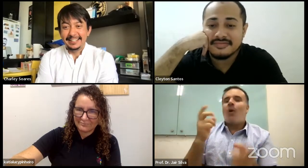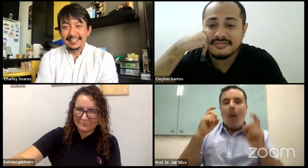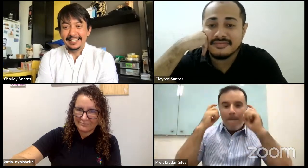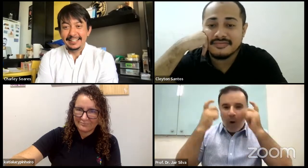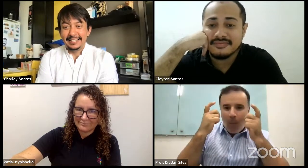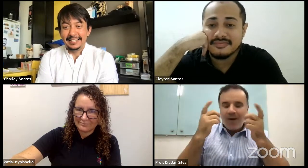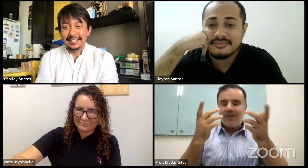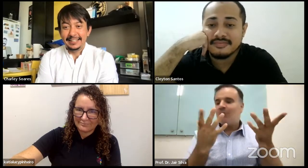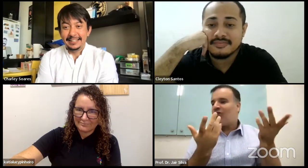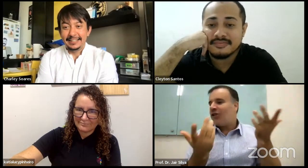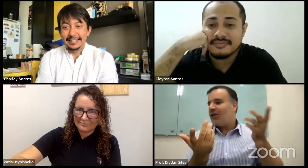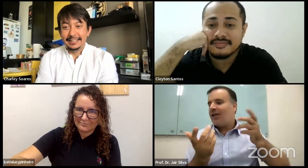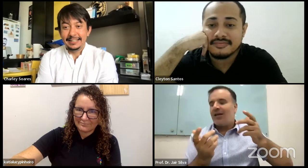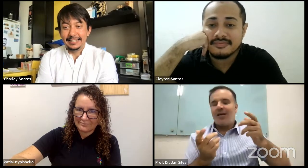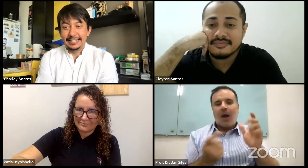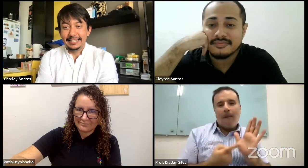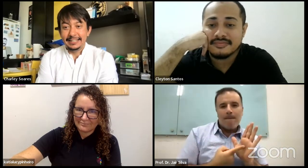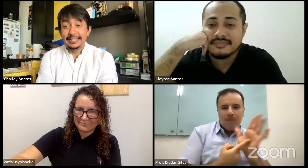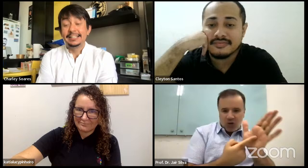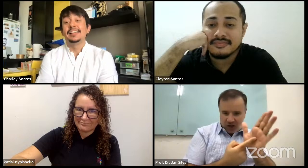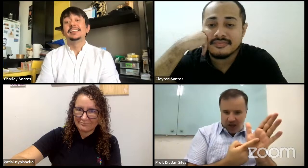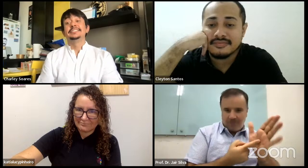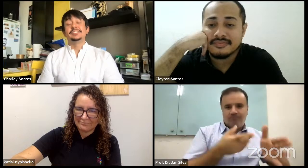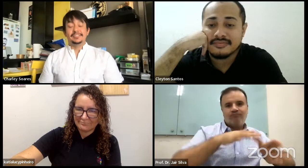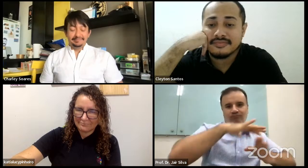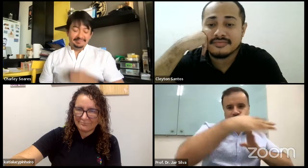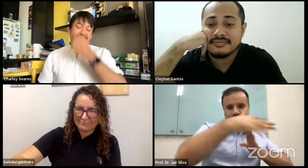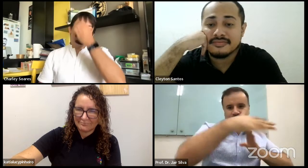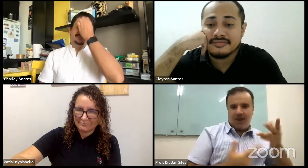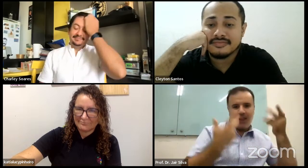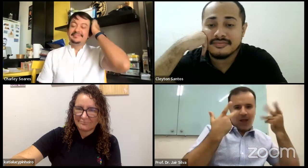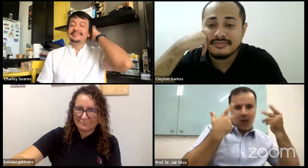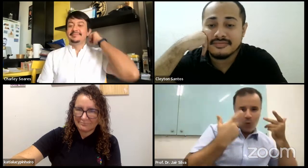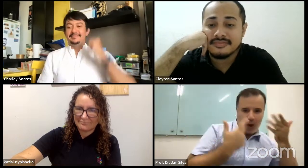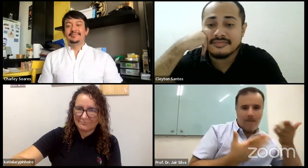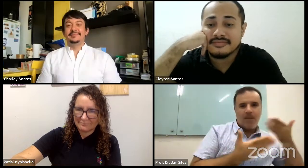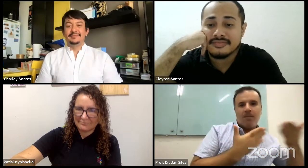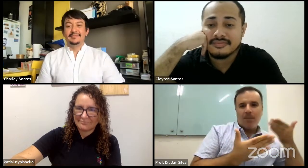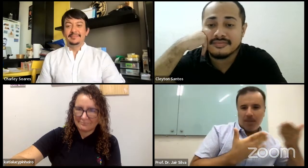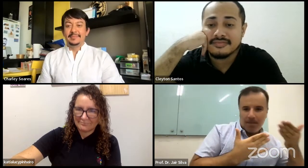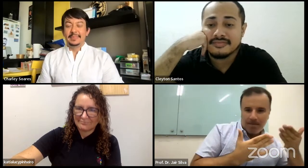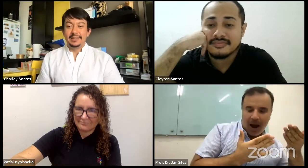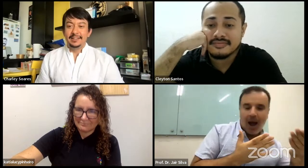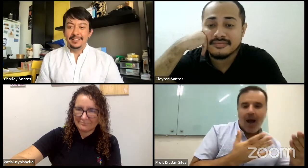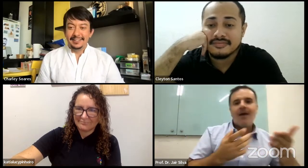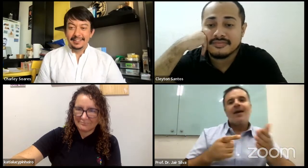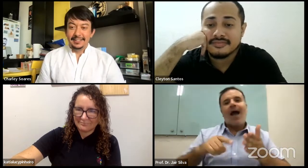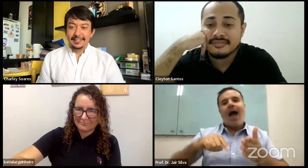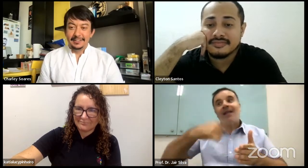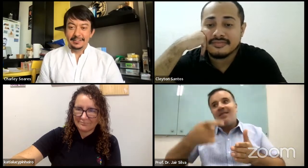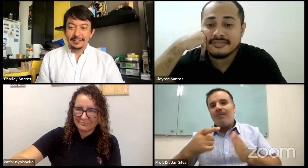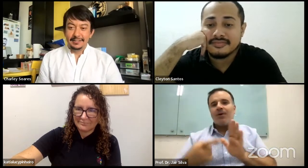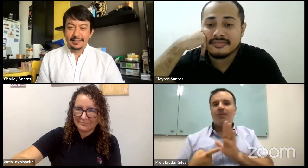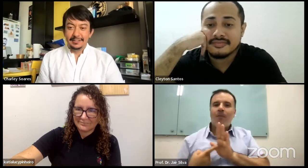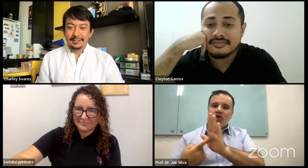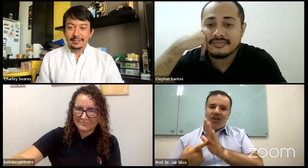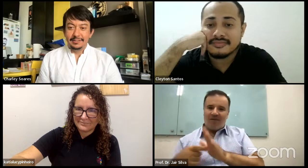palavra, parecia que havia de fato uma preocupação em apresentar